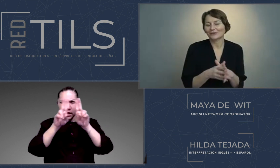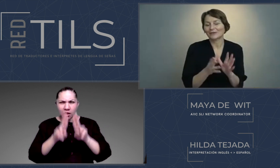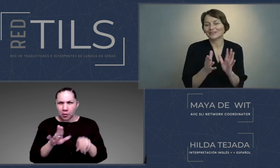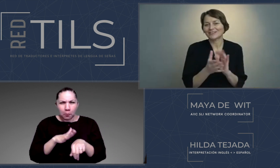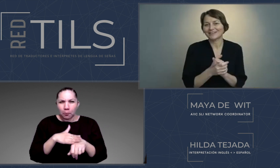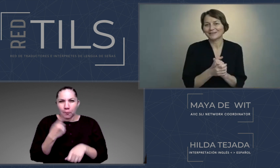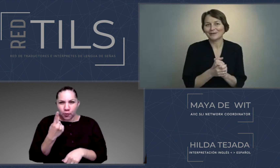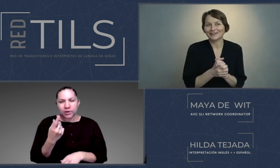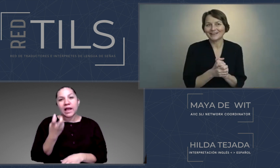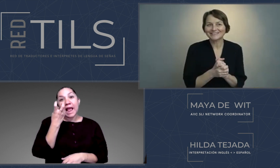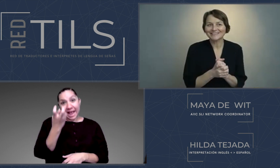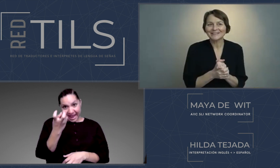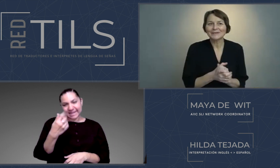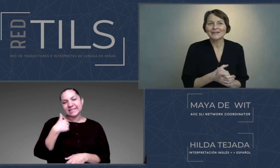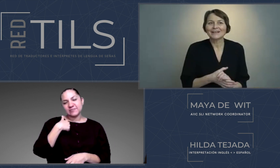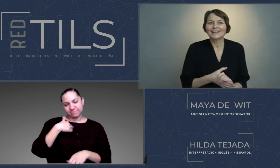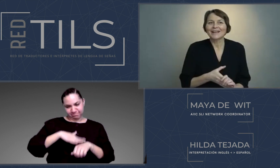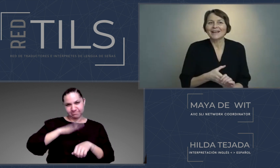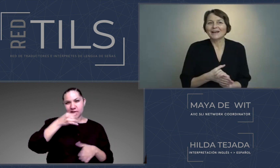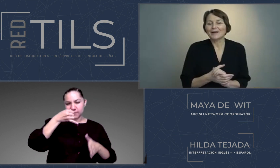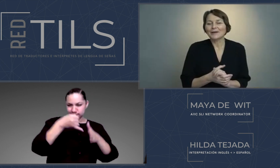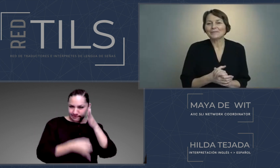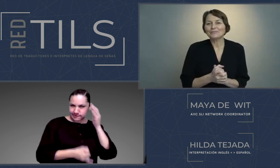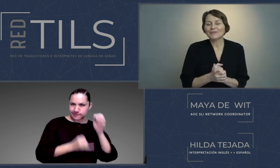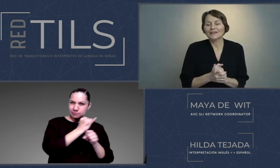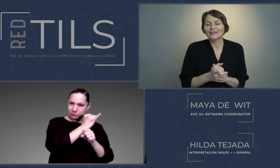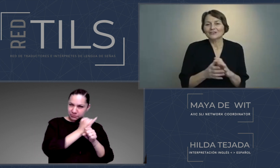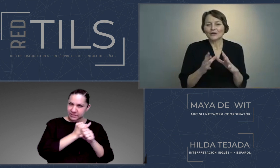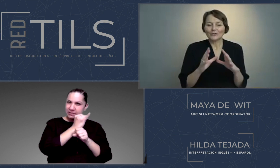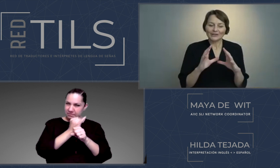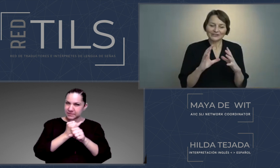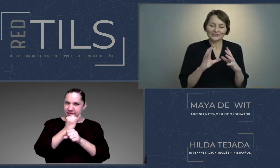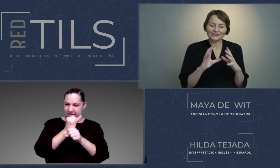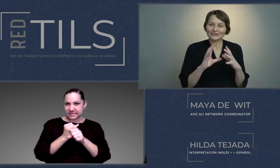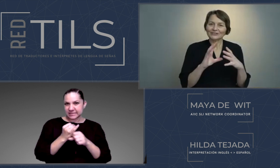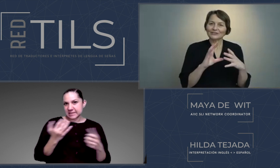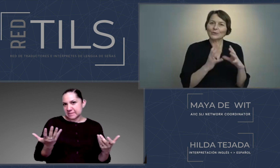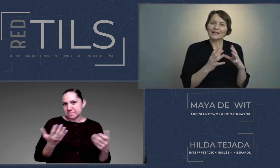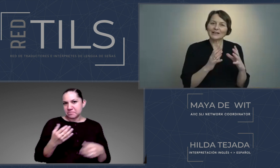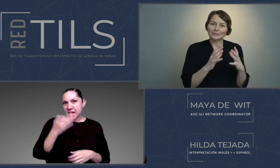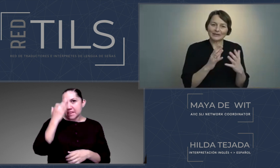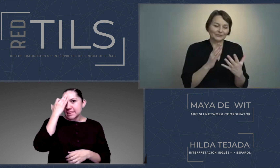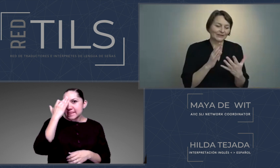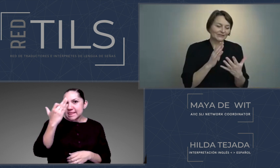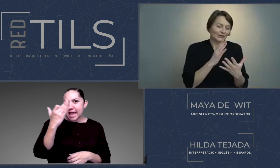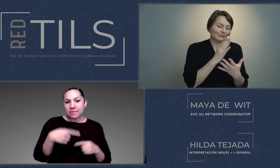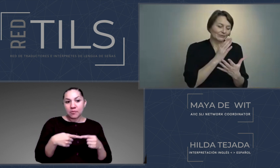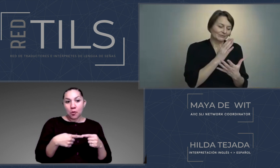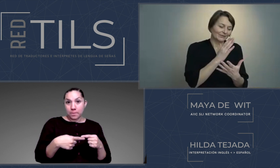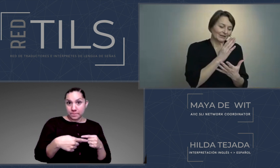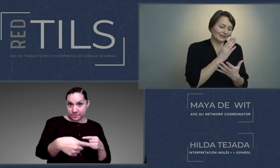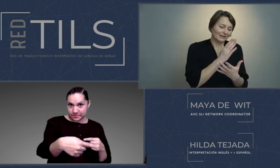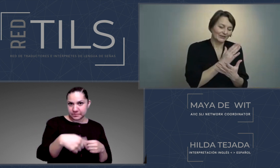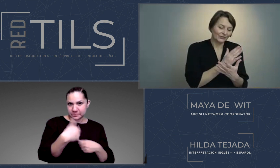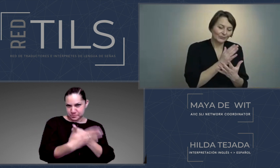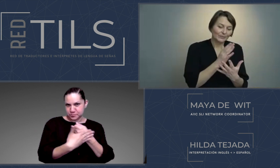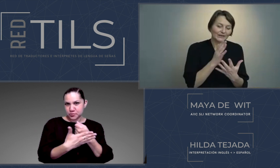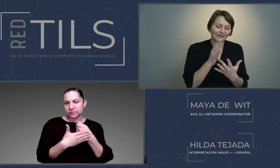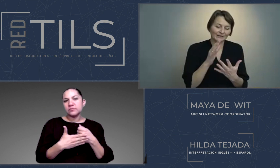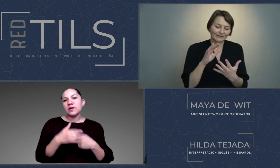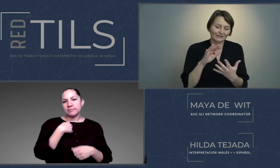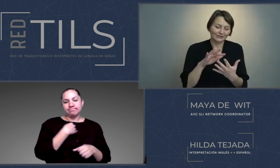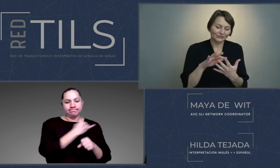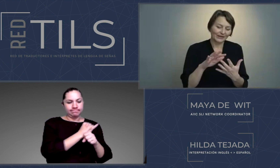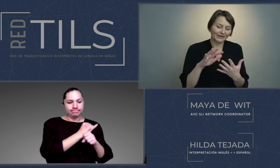a lo que me estoy dedicando en un tiempo ya muy corto va a salir publicado mi primer artículo de esta investigación. Este